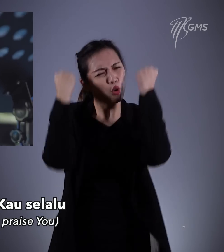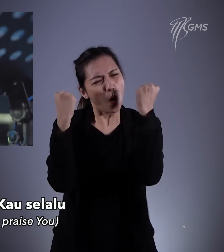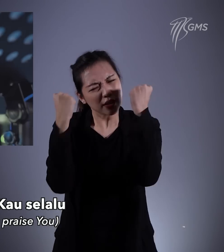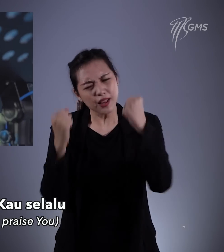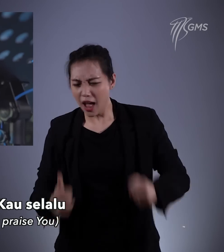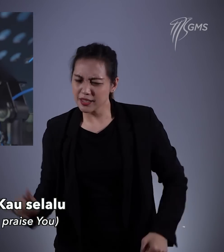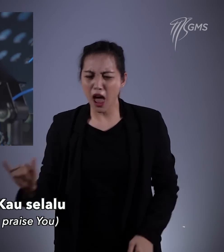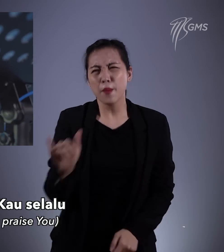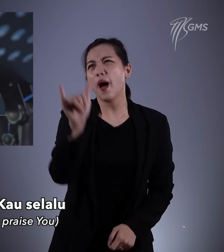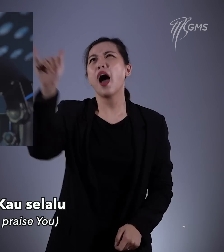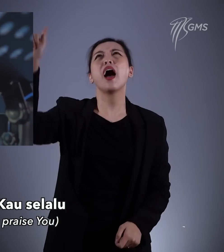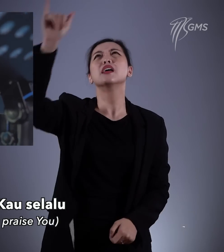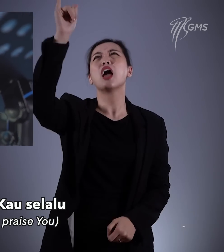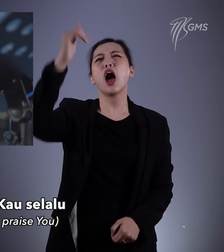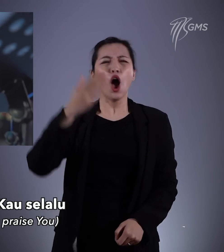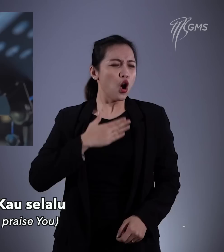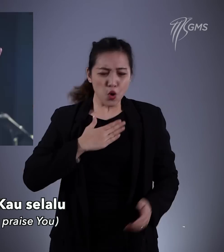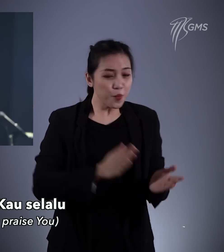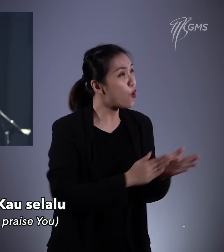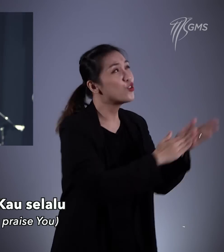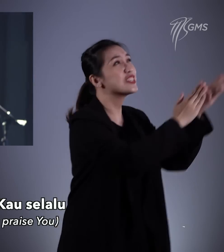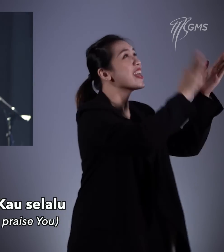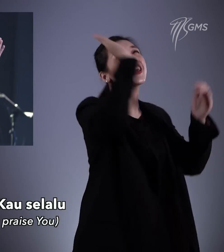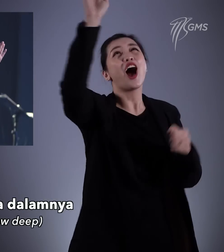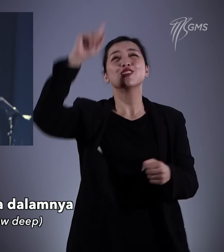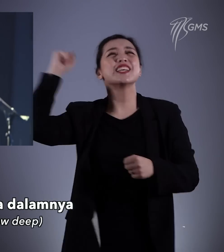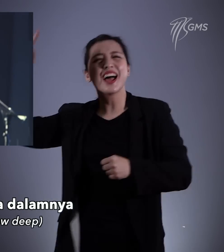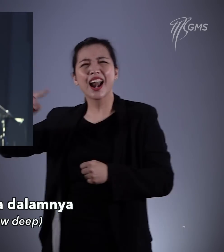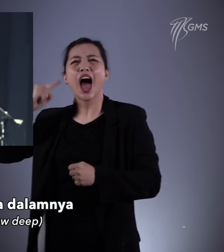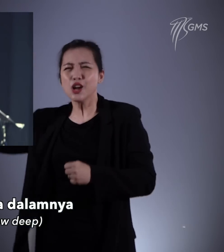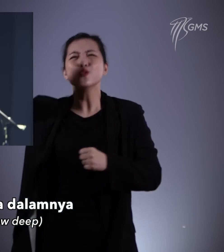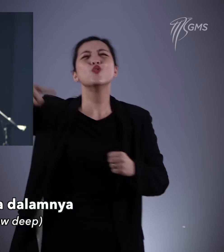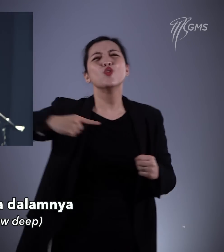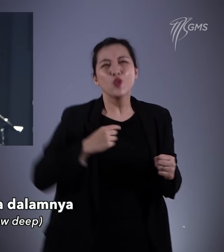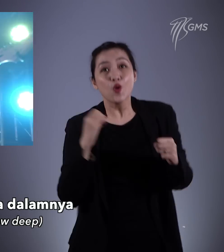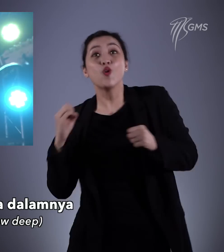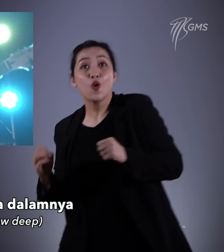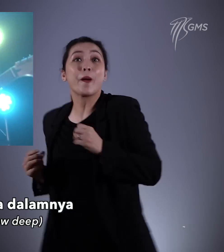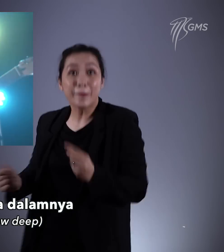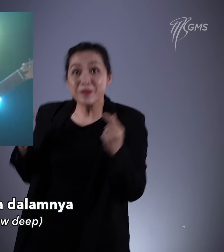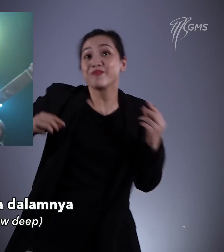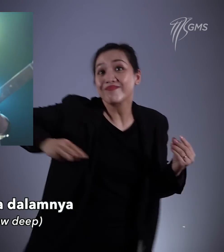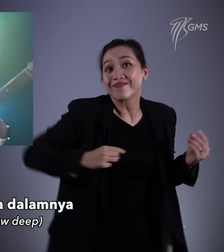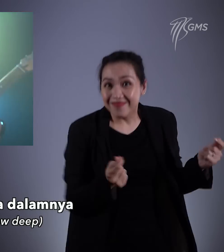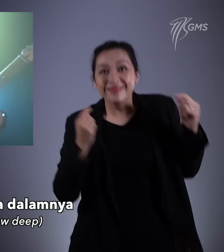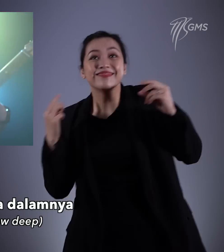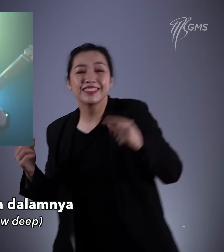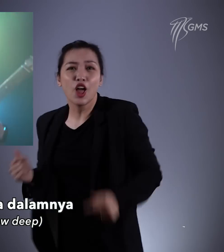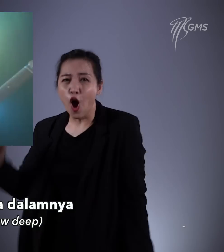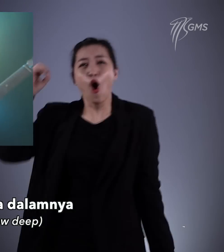Kau berkuasa selamanya, puji Kau selalu.